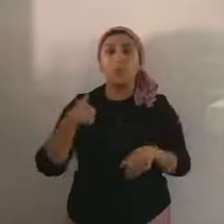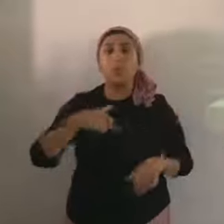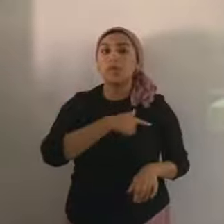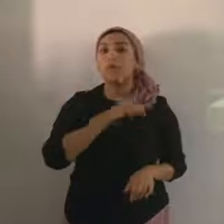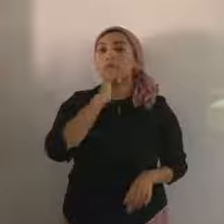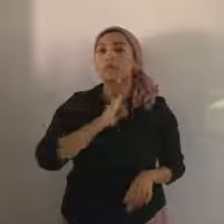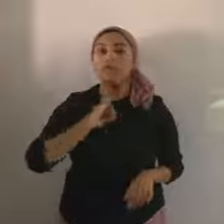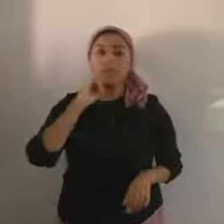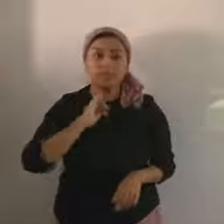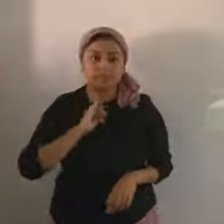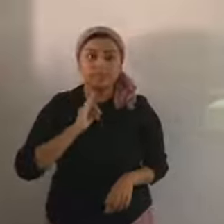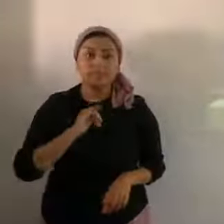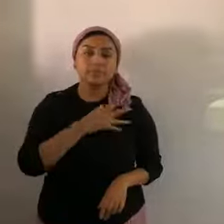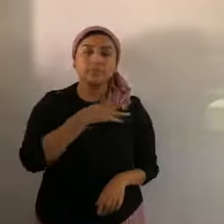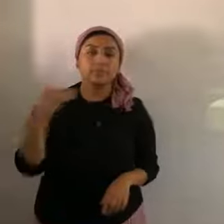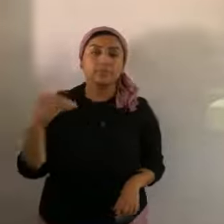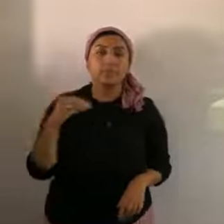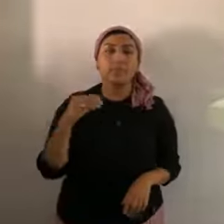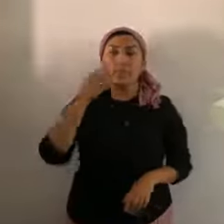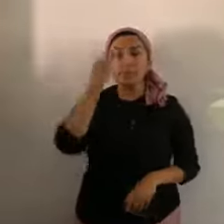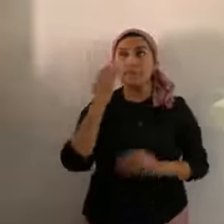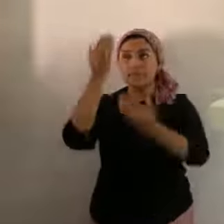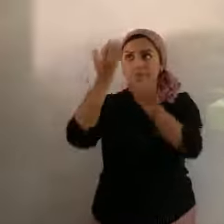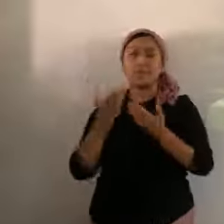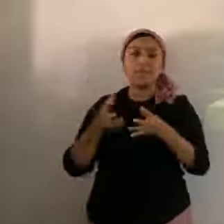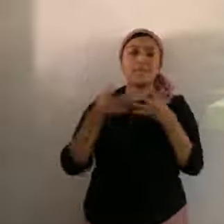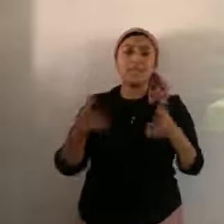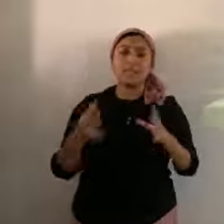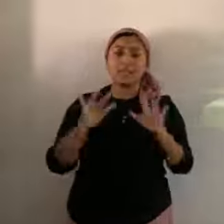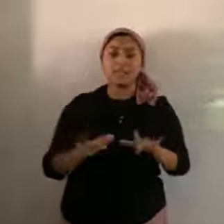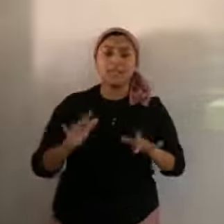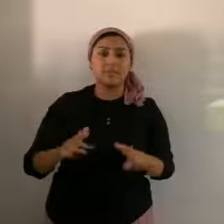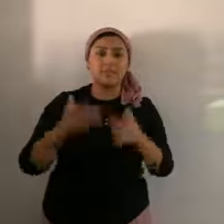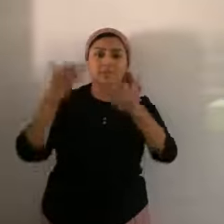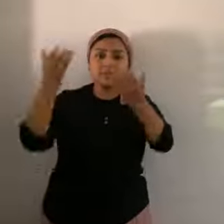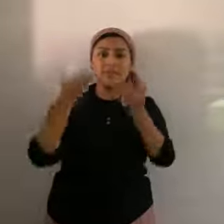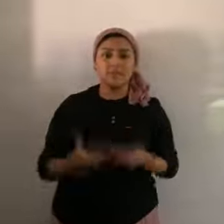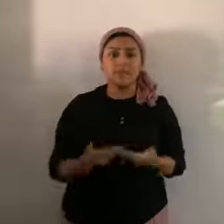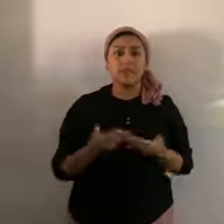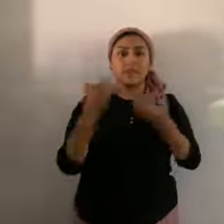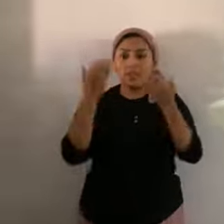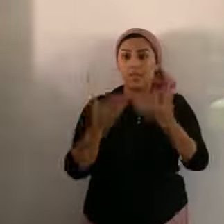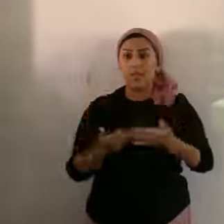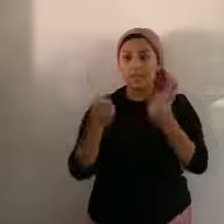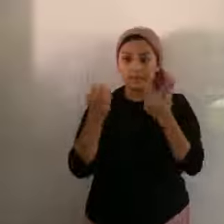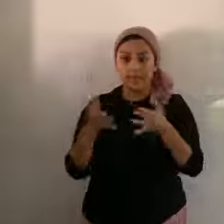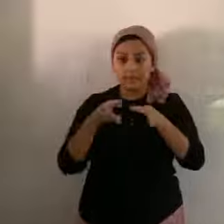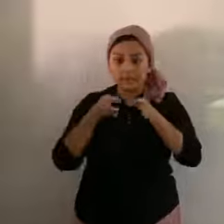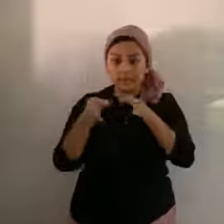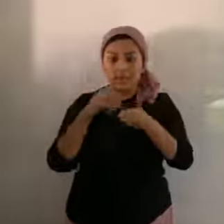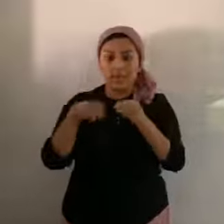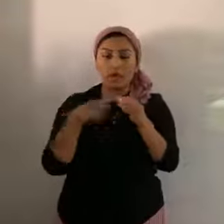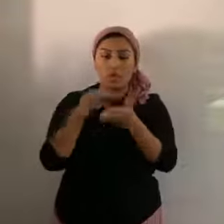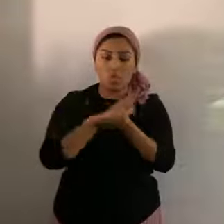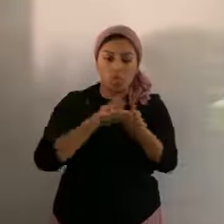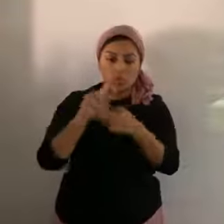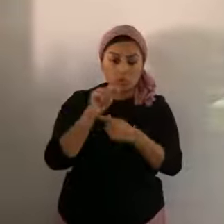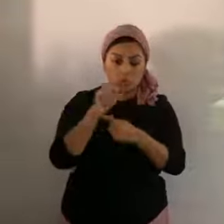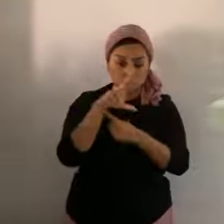Israel. Y entonces nos ha dado mucho favor divino, mucha gracia, nos ha dado muchas explicaciones de su bendita